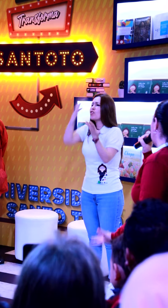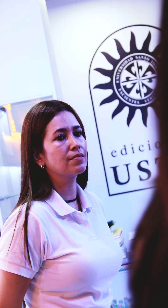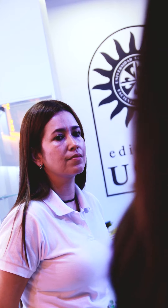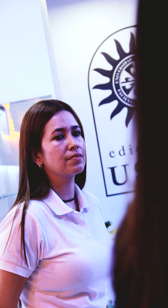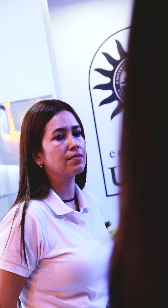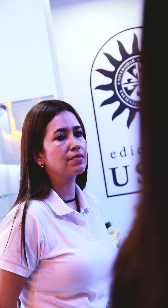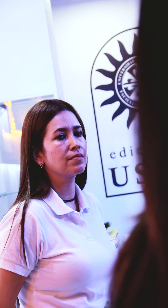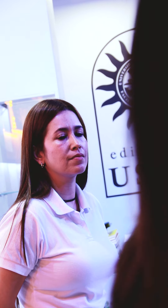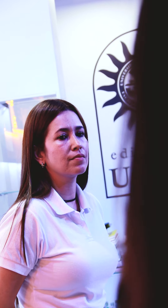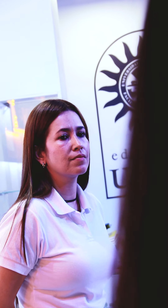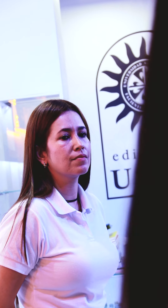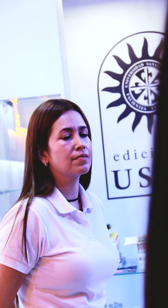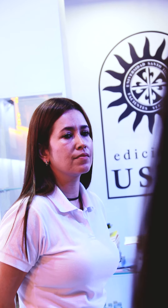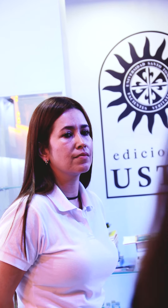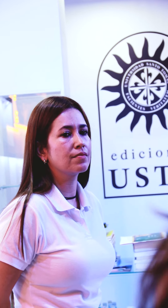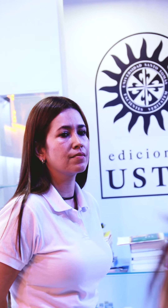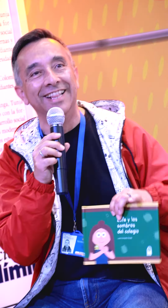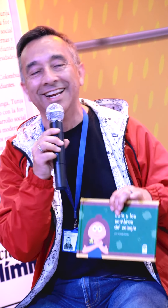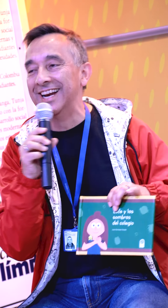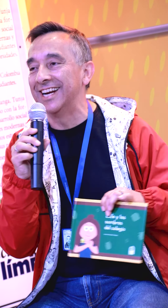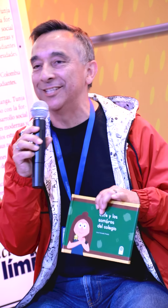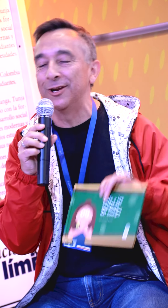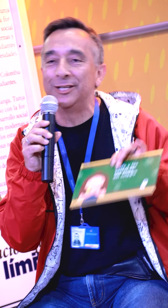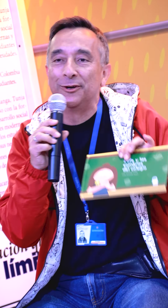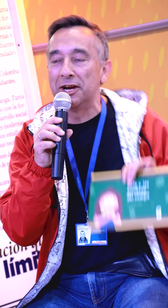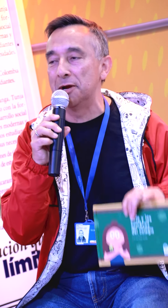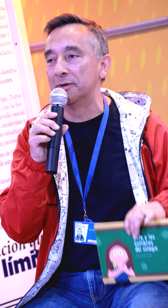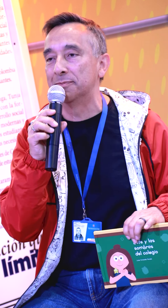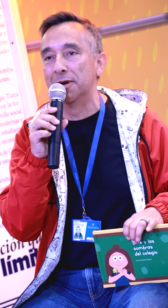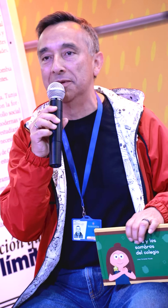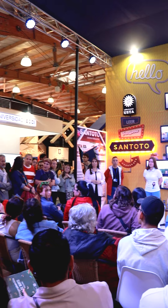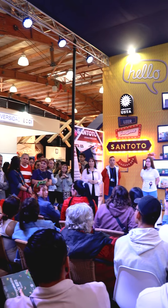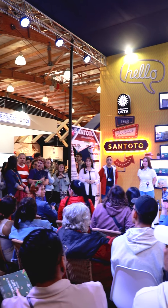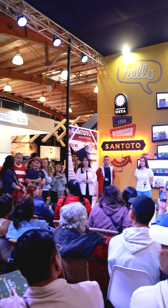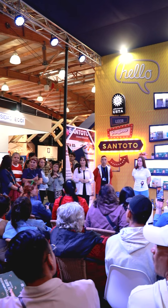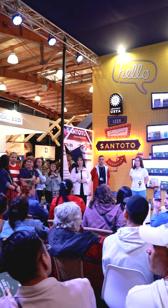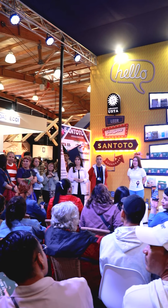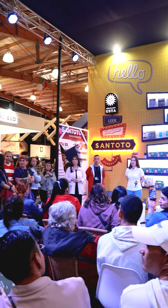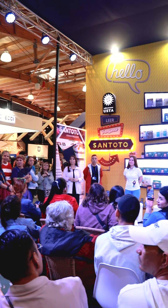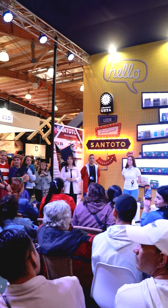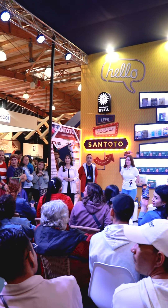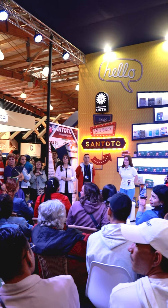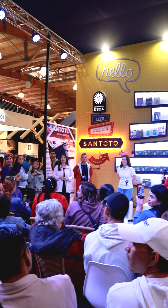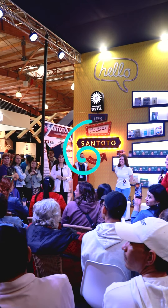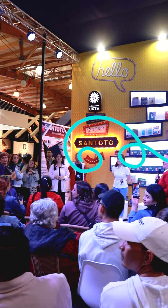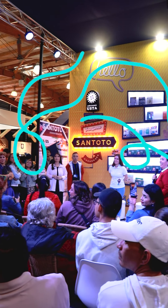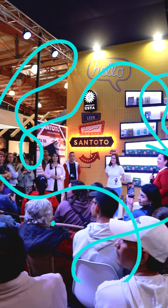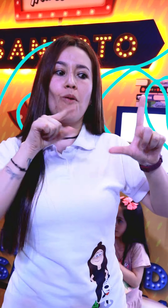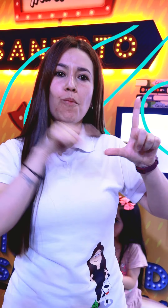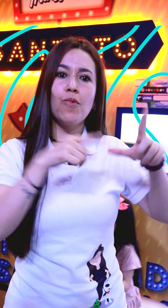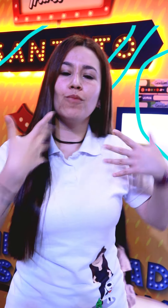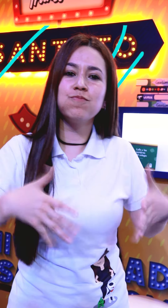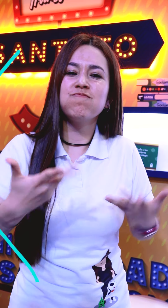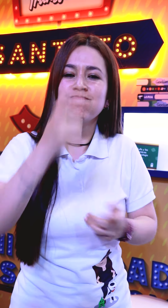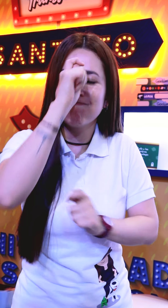Santo Tomás de la Licenciatura de Artes Plásticas y me egresé el año pasado. Gracias a mi